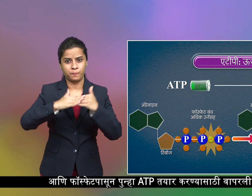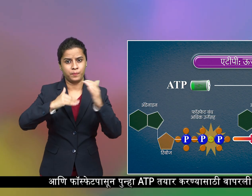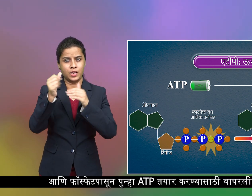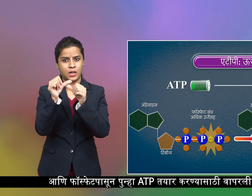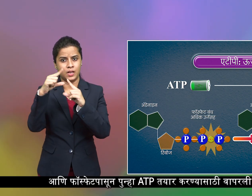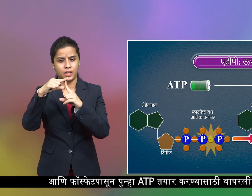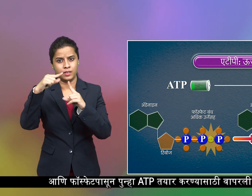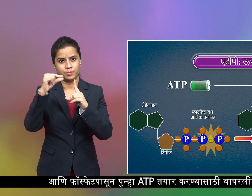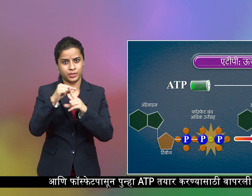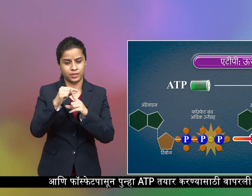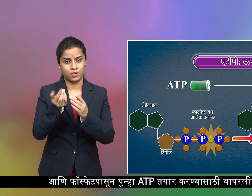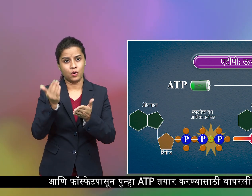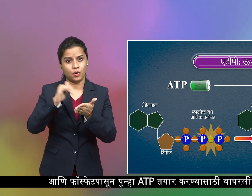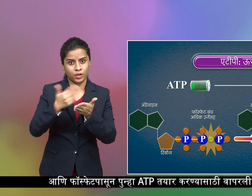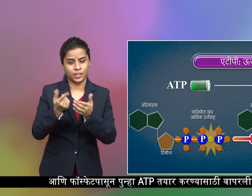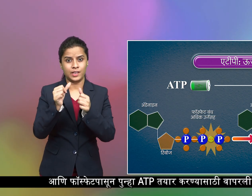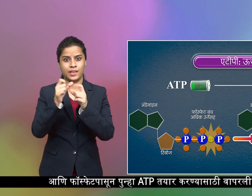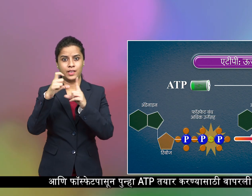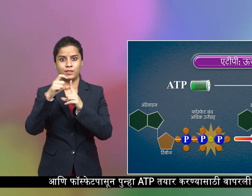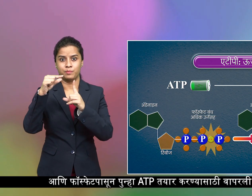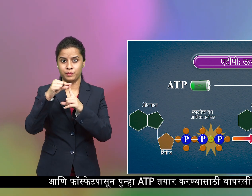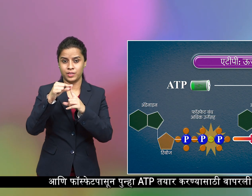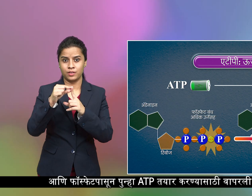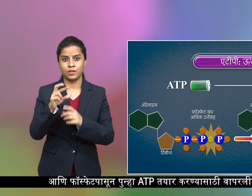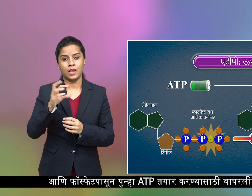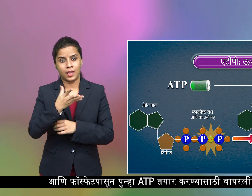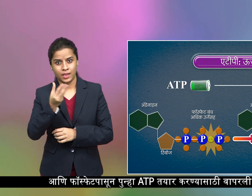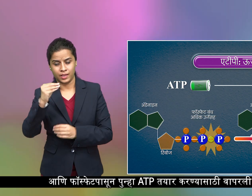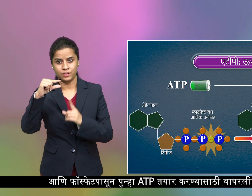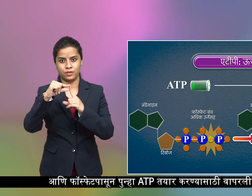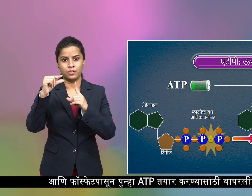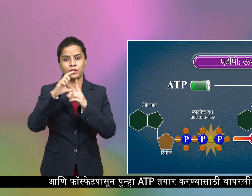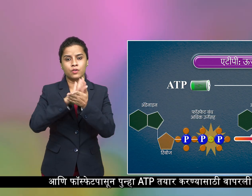आणि फॉस्फेटपासून पुन्हा ATP तयार करण्यासाठी वापरली जाऊ शकते.